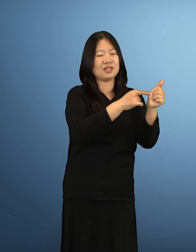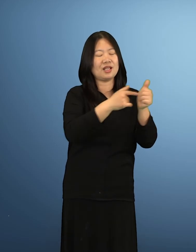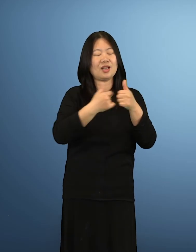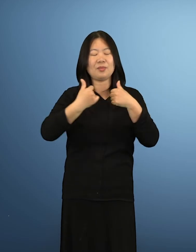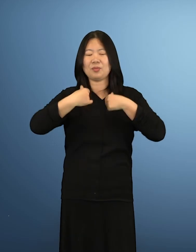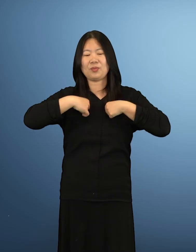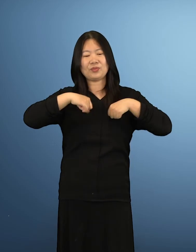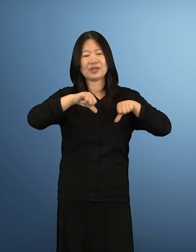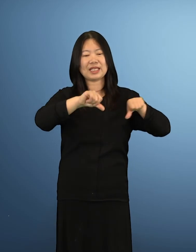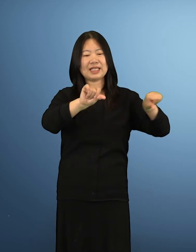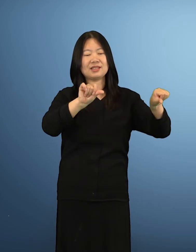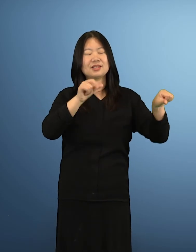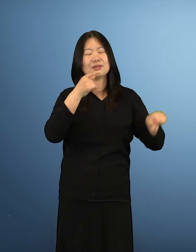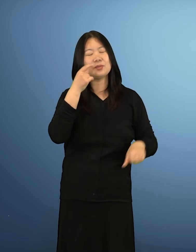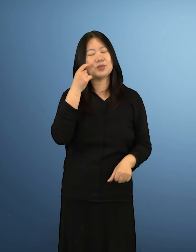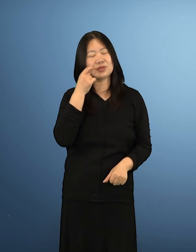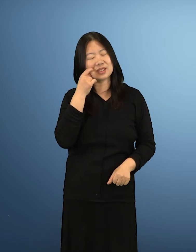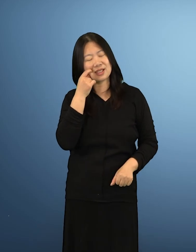포기